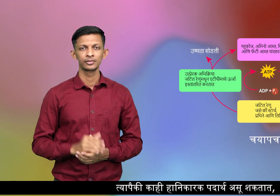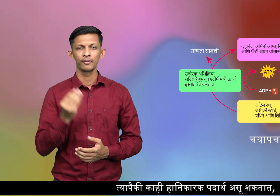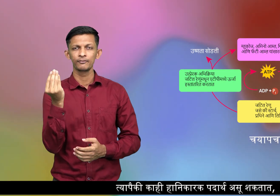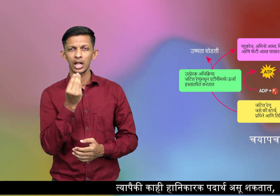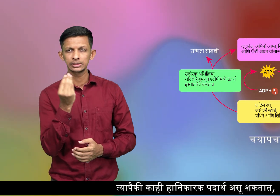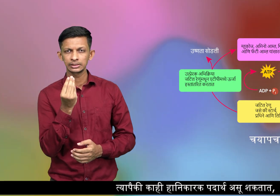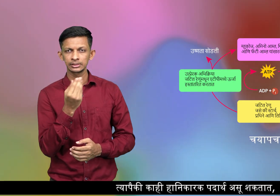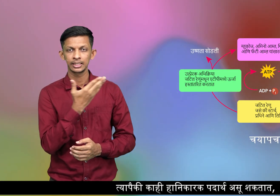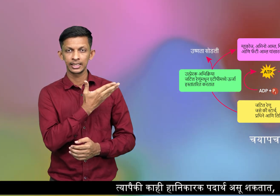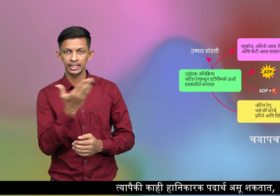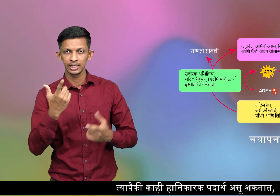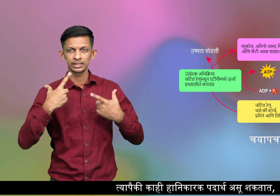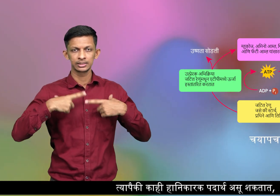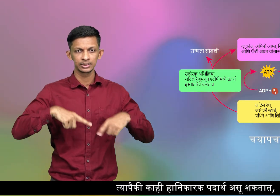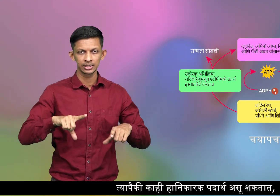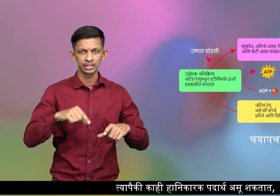त्यापैकी काही हानिकारक पदार्थ असू शकतात.